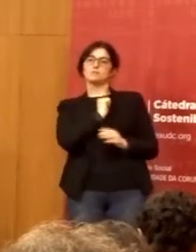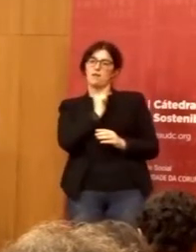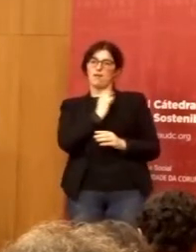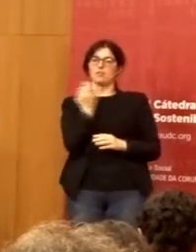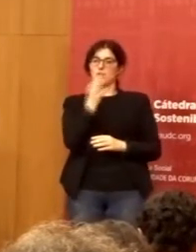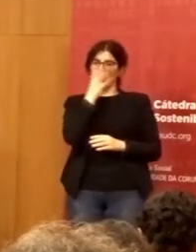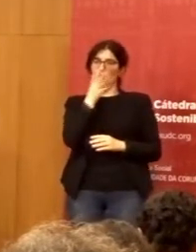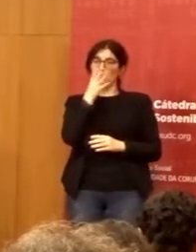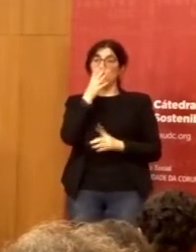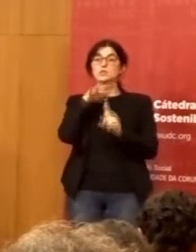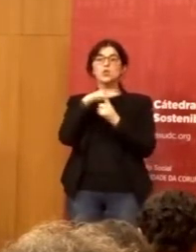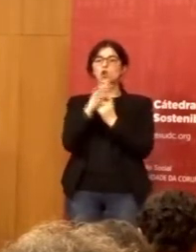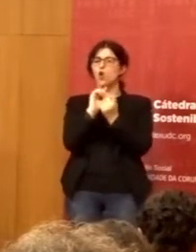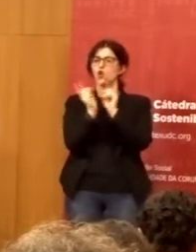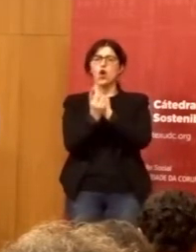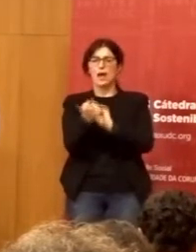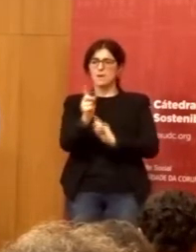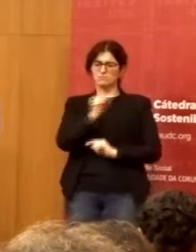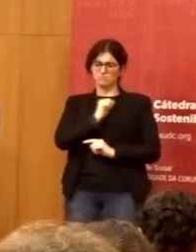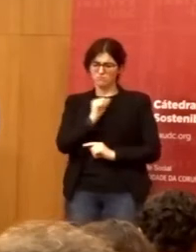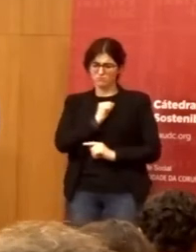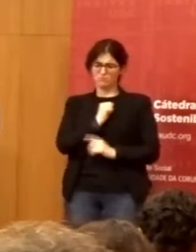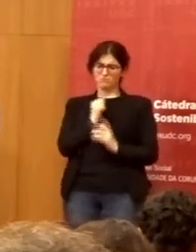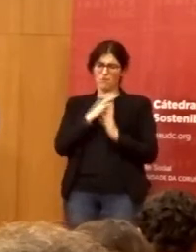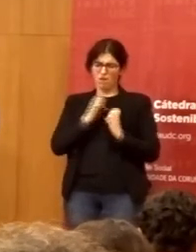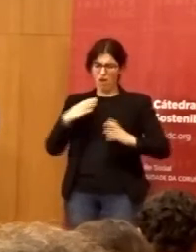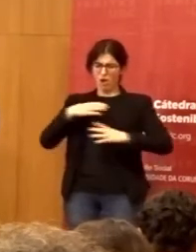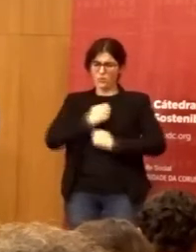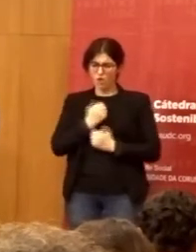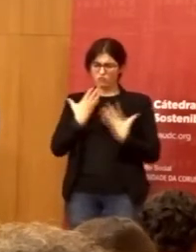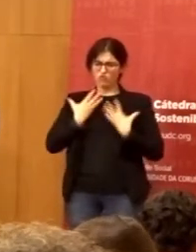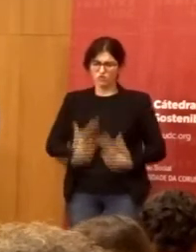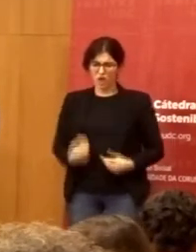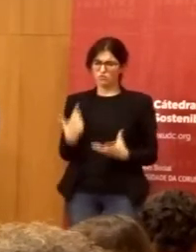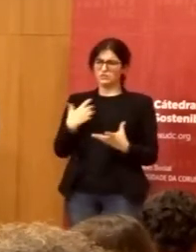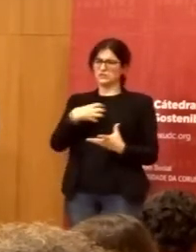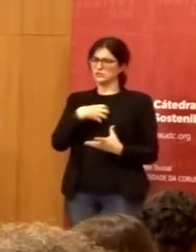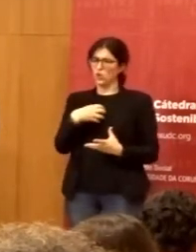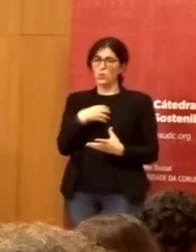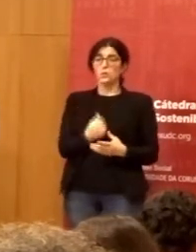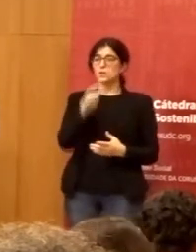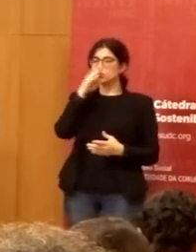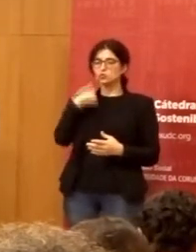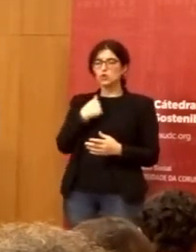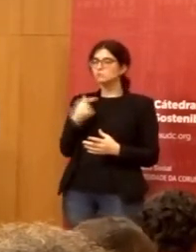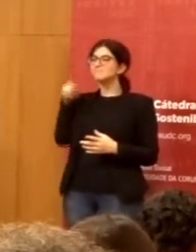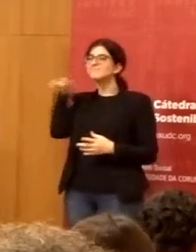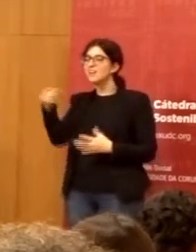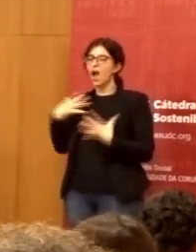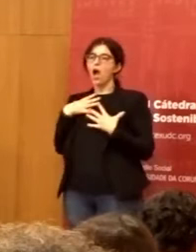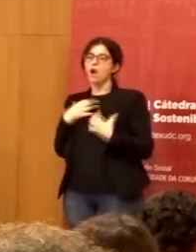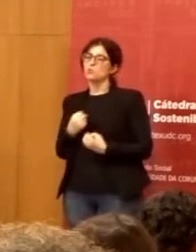situación no cambiaba. Yo me sentía muy agobiado, nervioso, frustrado, impotente, porque no estaba a gusto en ese sitio. Yo